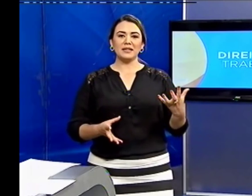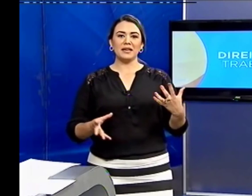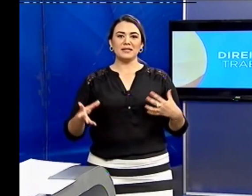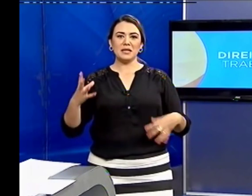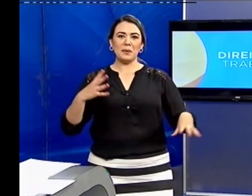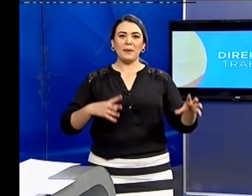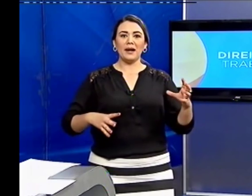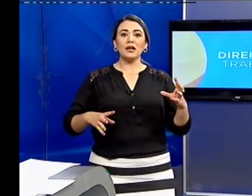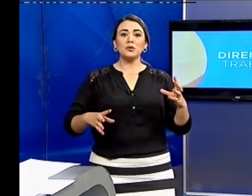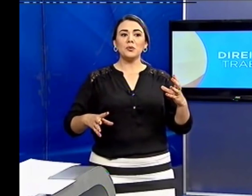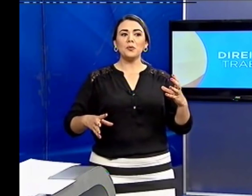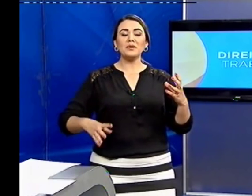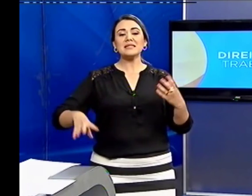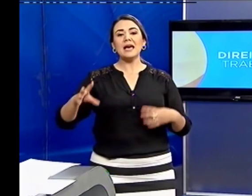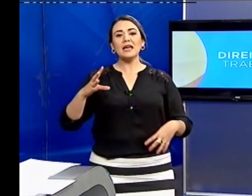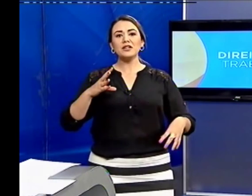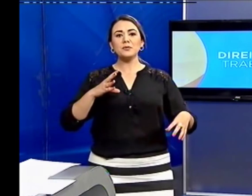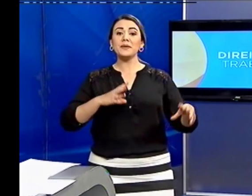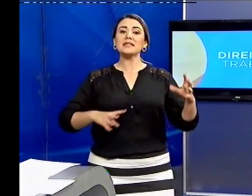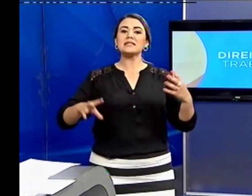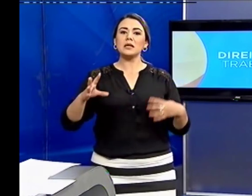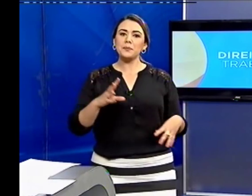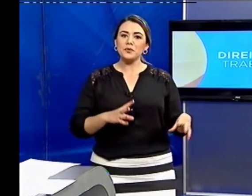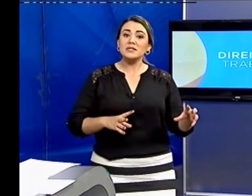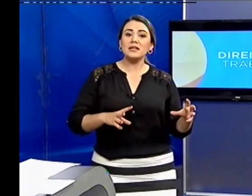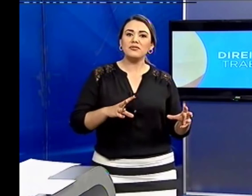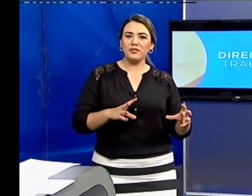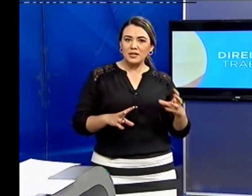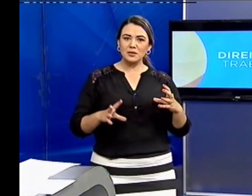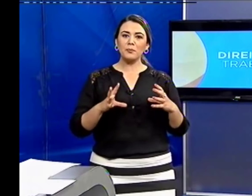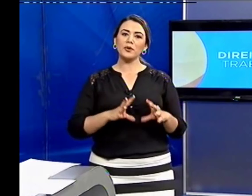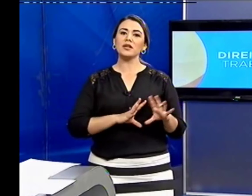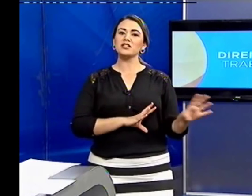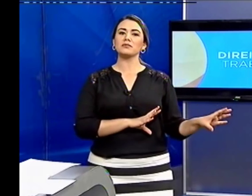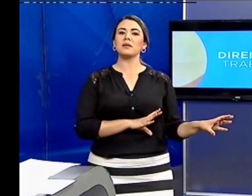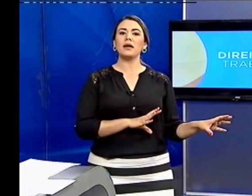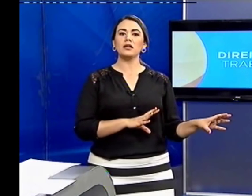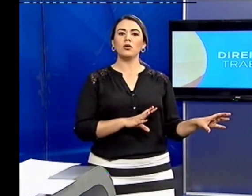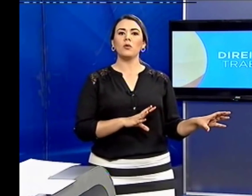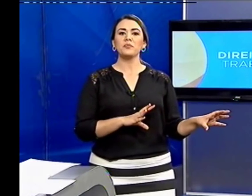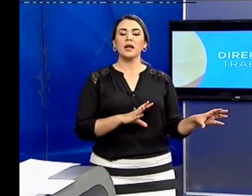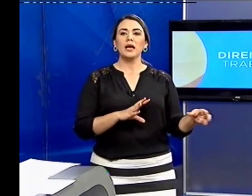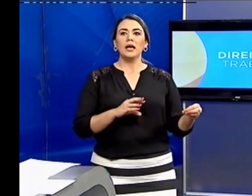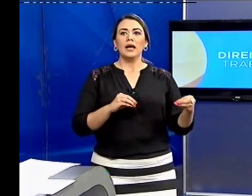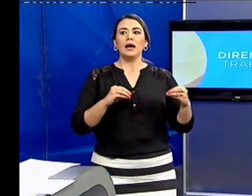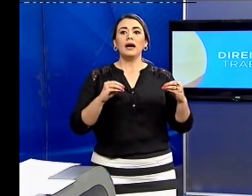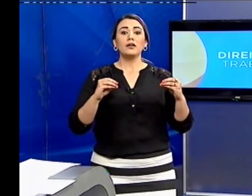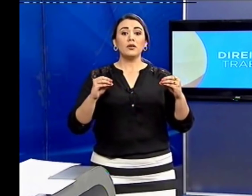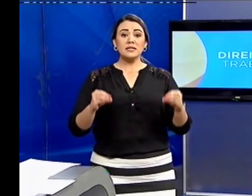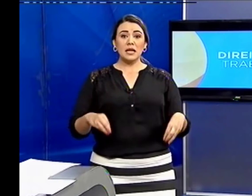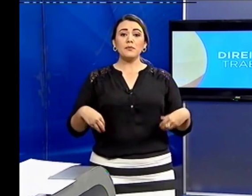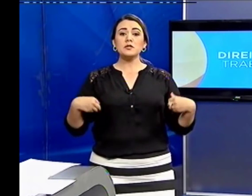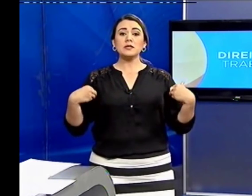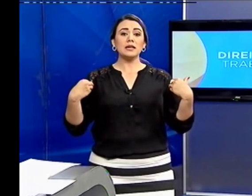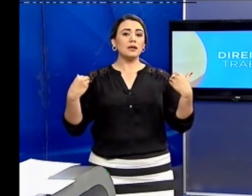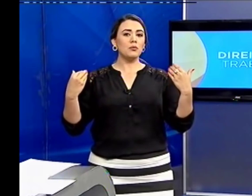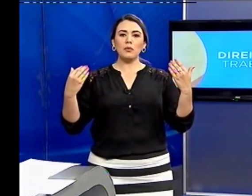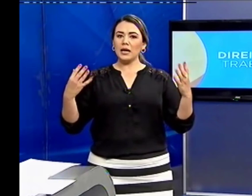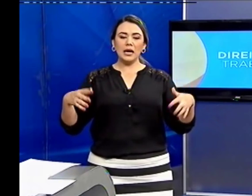em seu aparato uma série de princípios que visam proteger o trabalhador. Nós temos uma gama